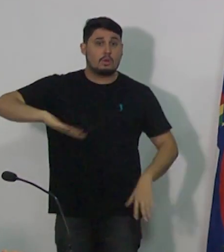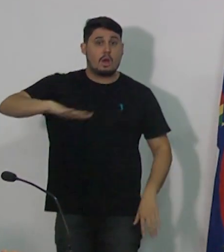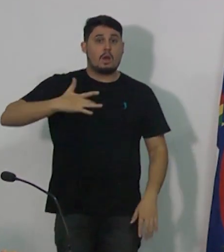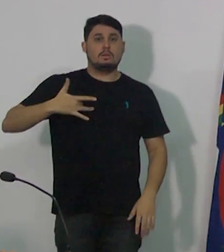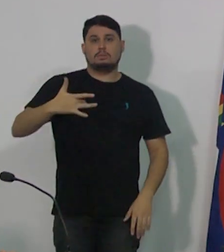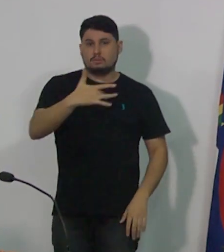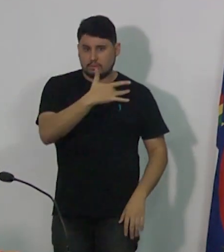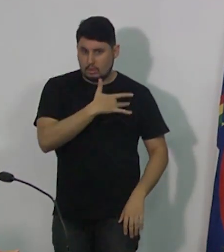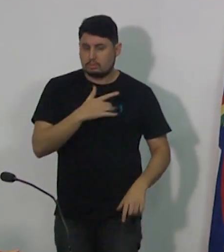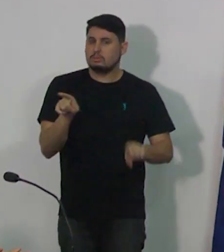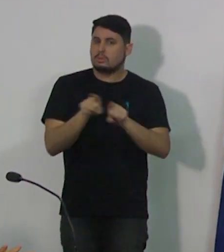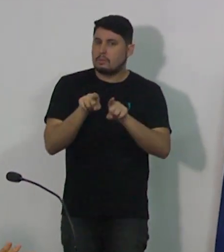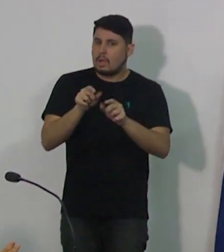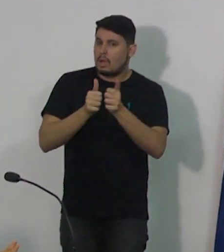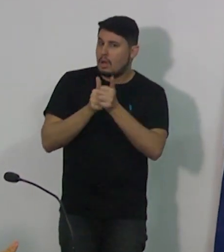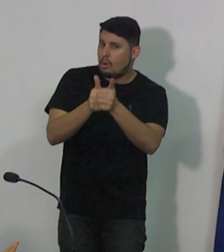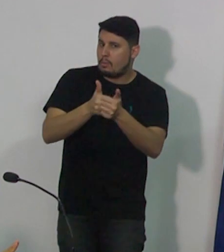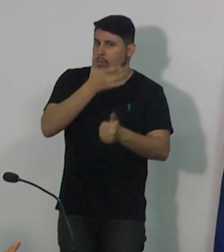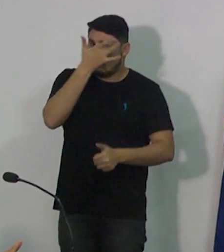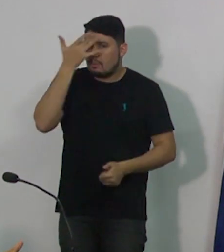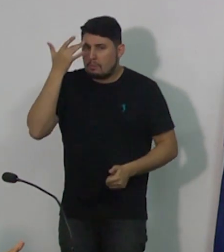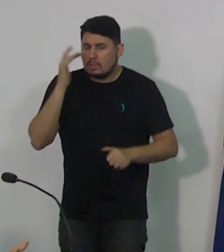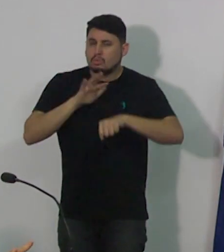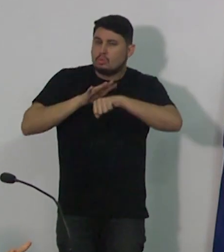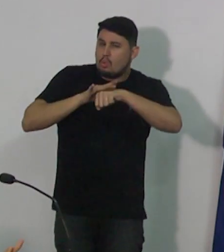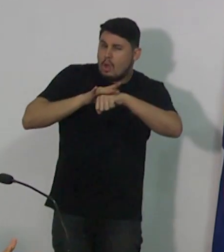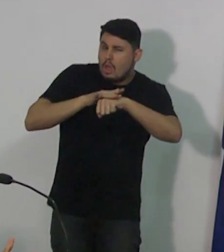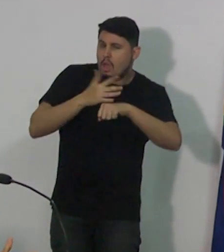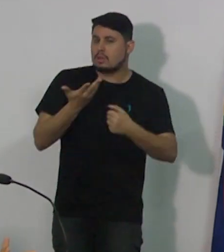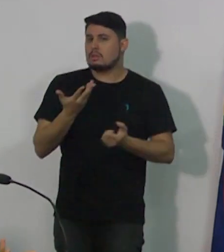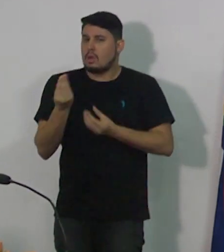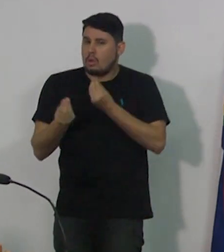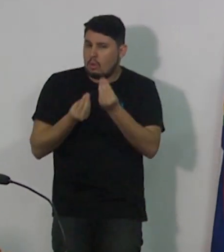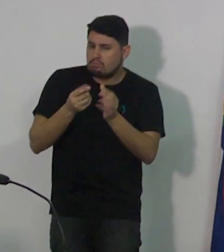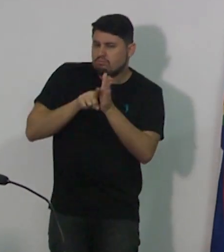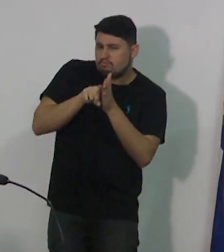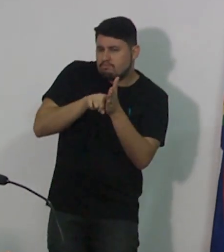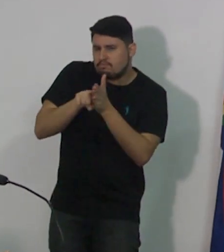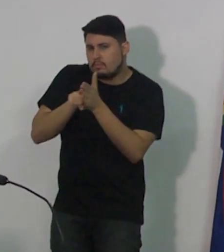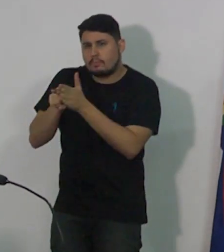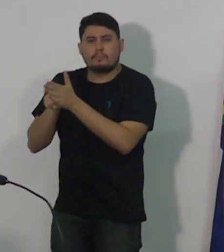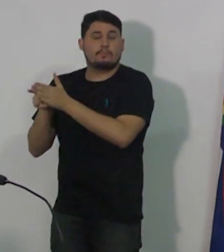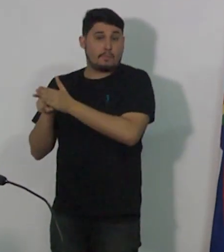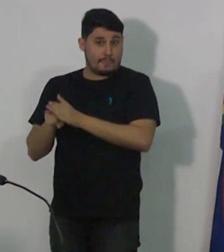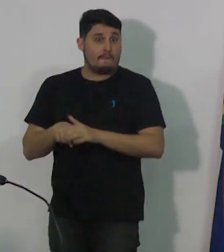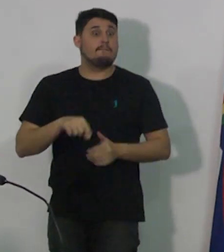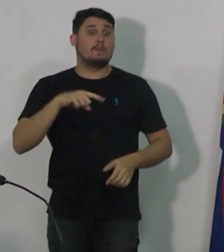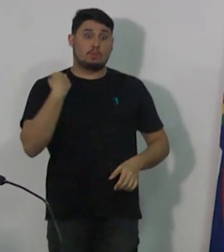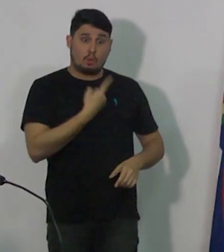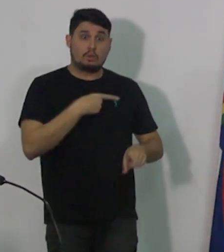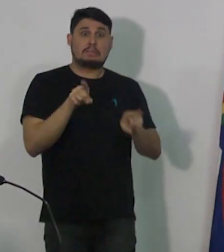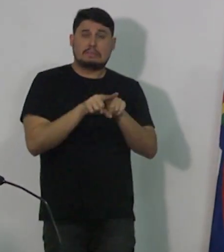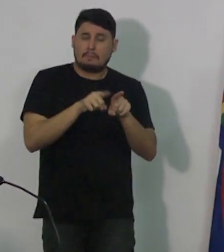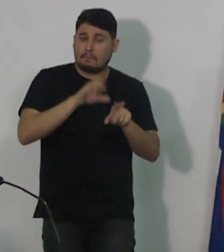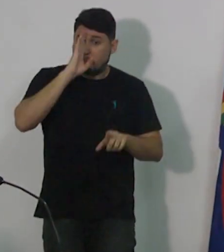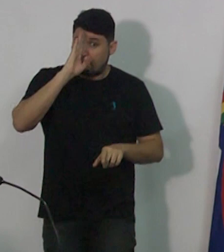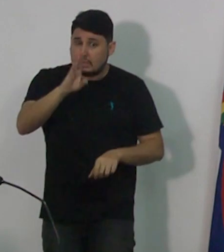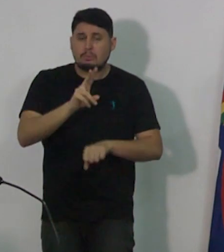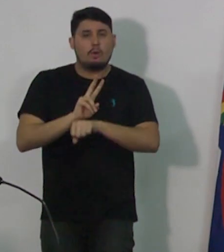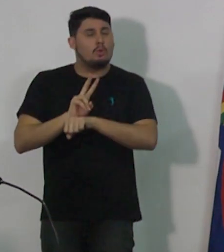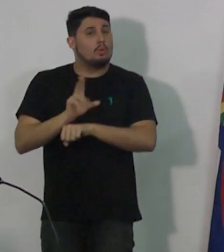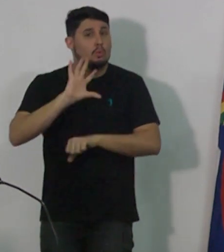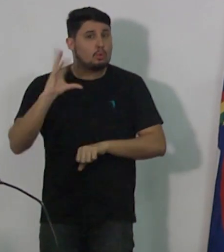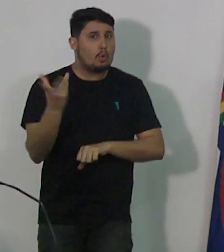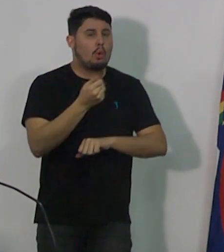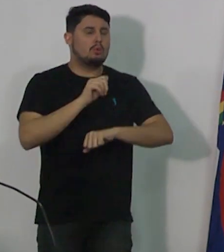vem investigando, que, de maneira geral, a gente mantém a vigilância ativa e participando e em